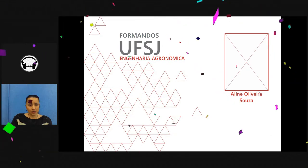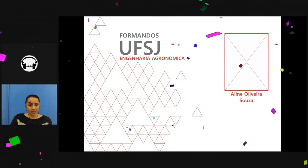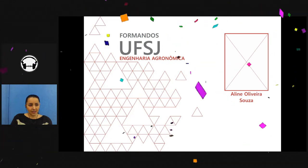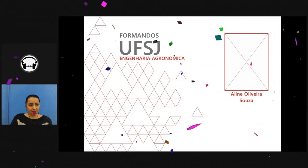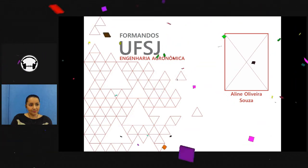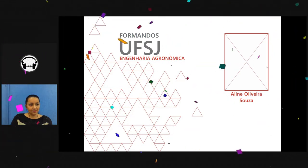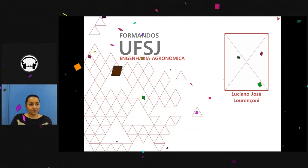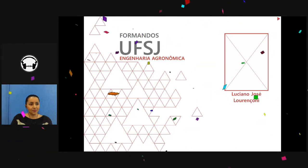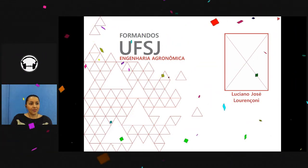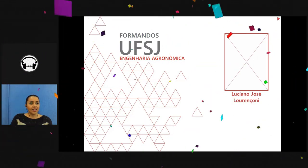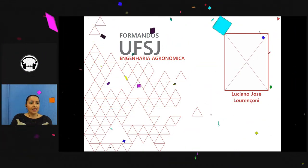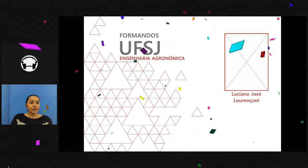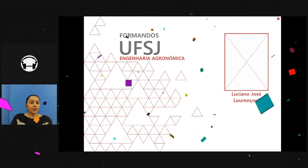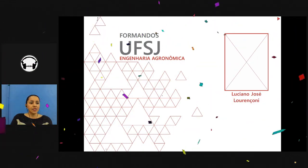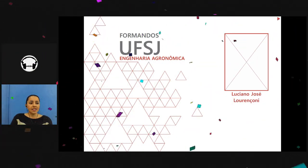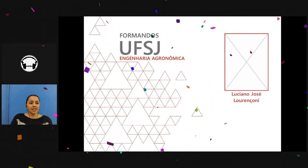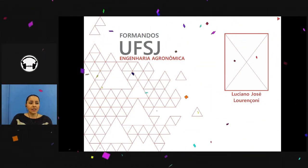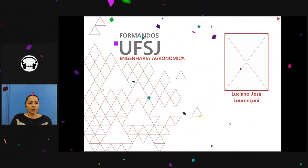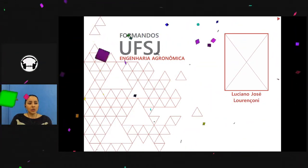Oliveira Souza,